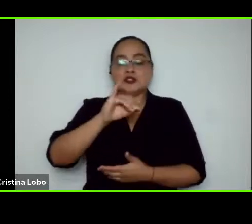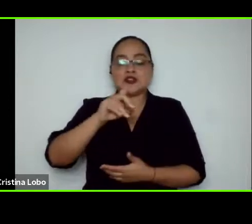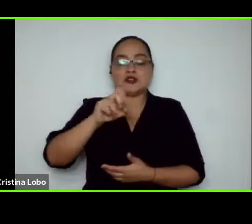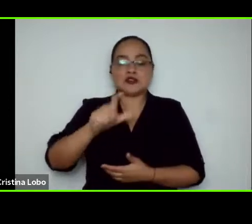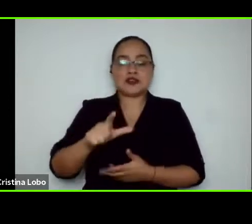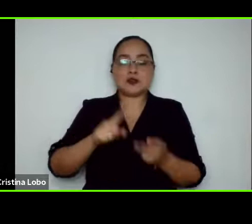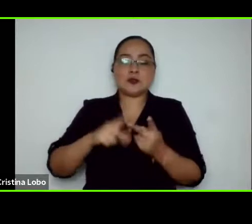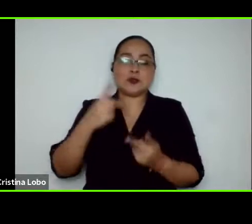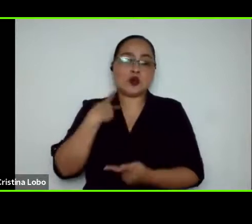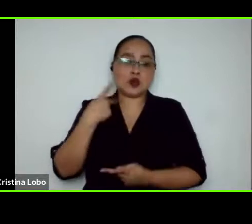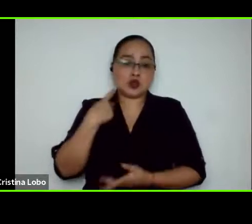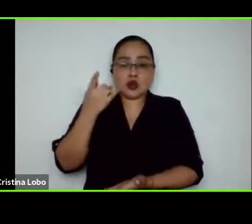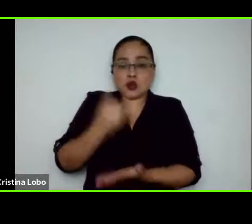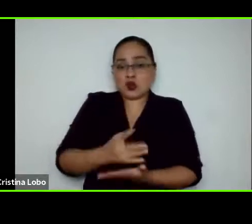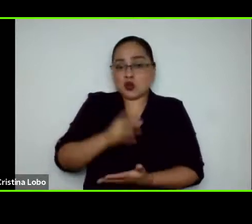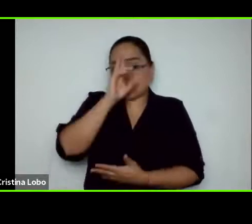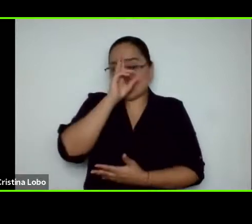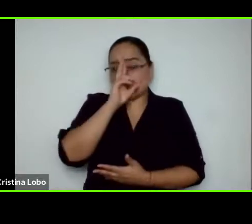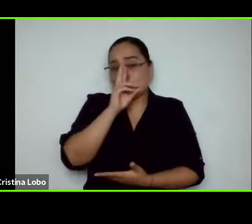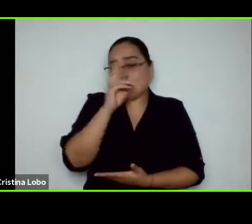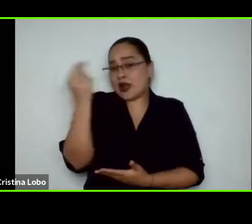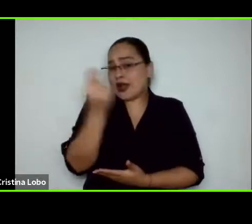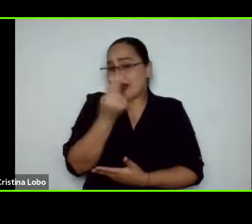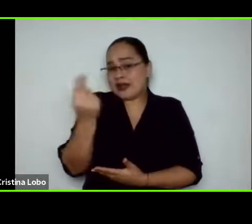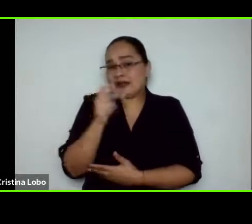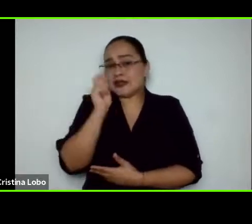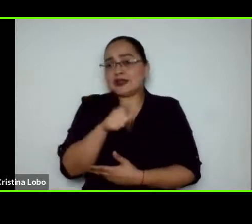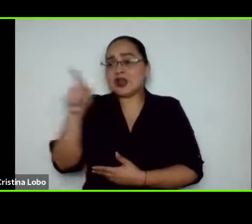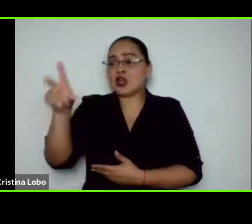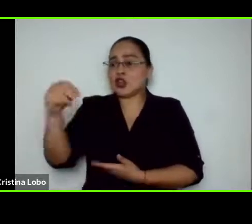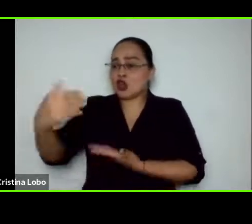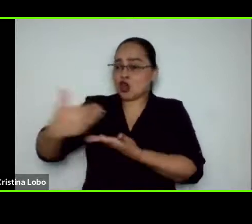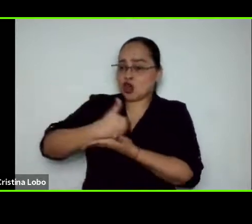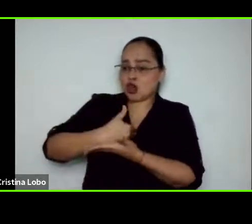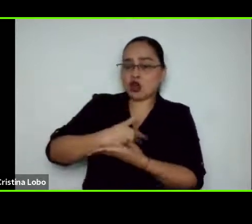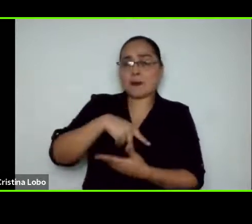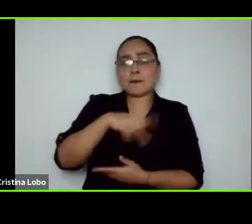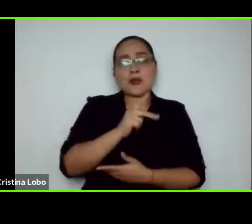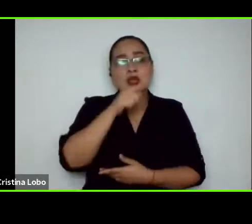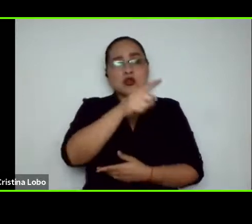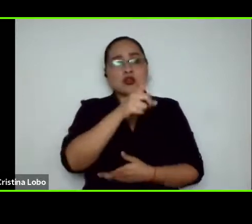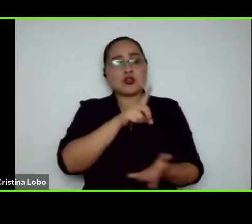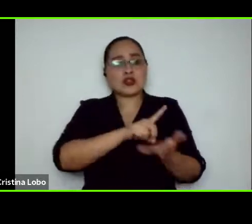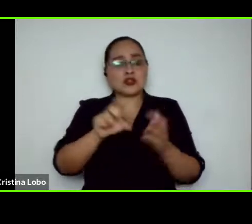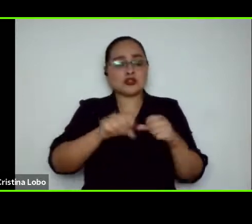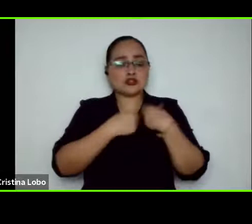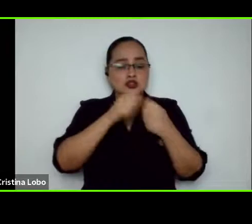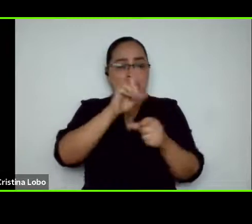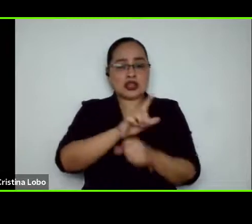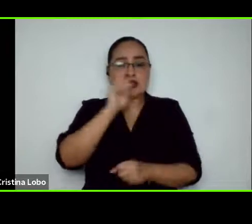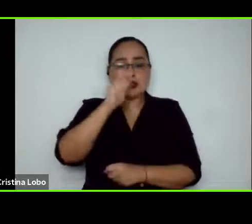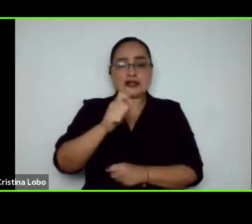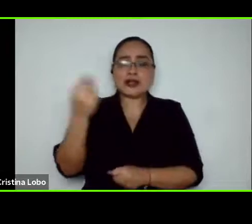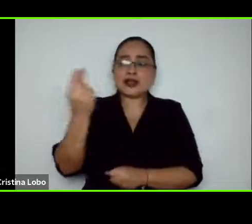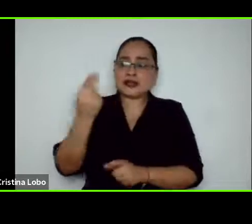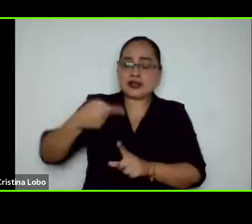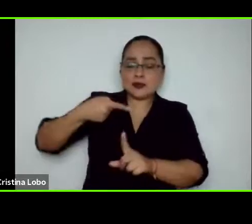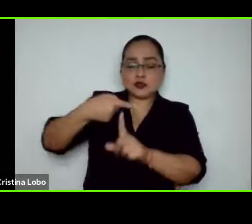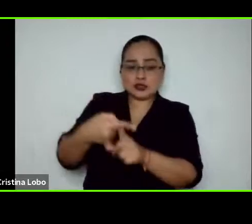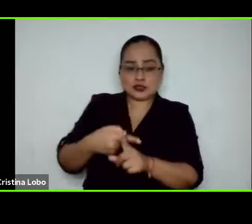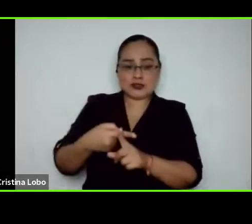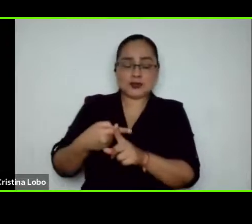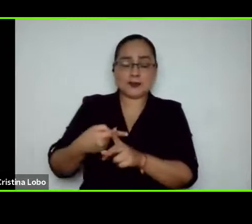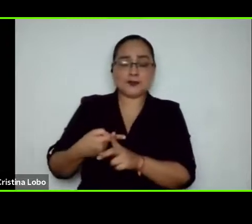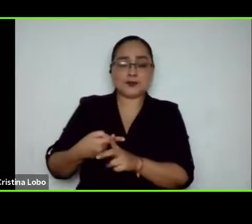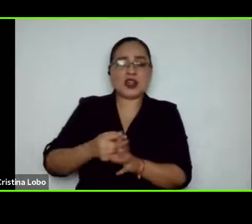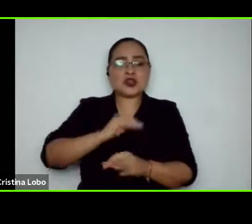requieren de obligaciones, digamos, de no interferencia, mientras que los derechos sociales requieren de obligaciones positivas. Todos los